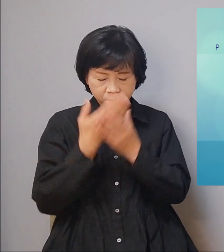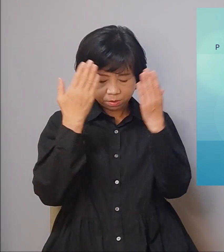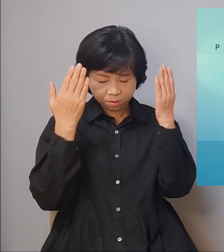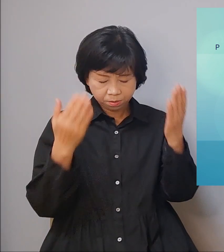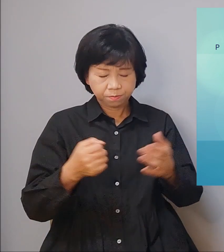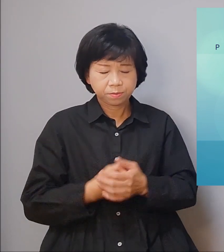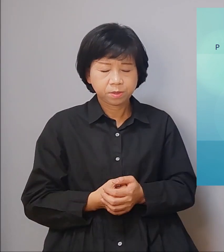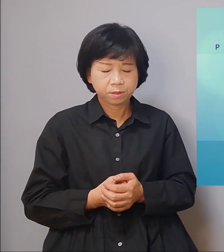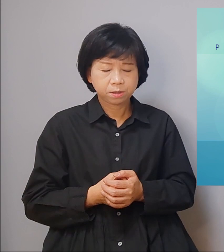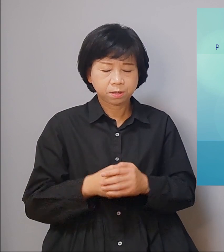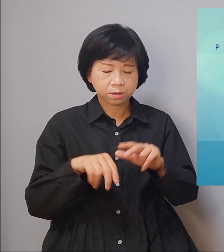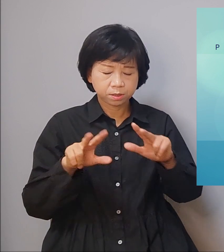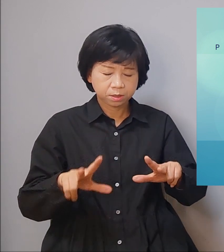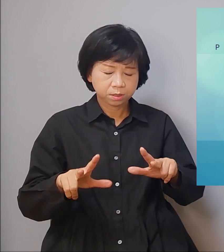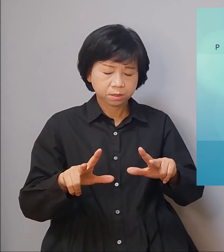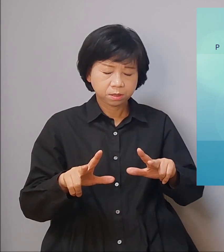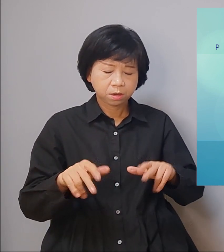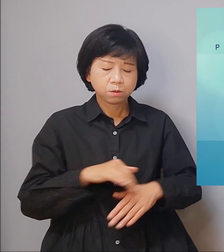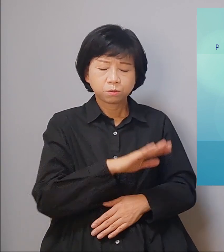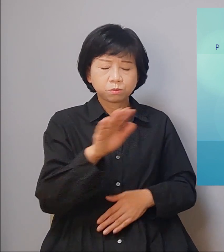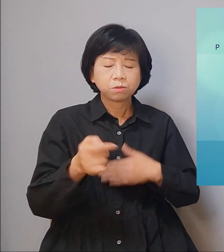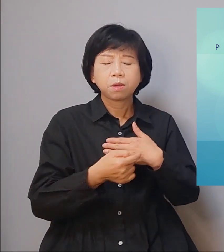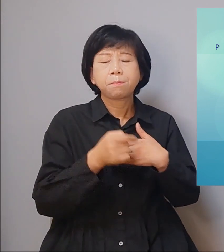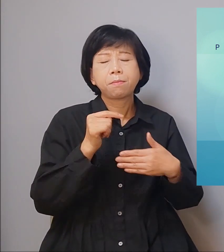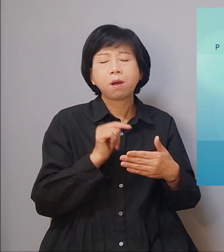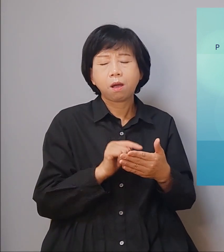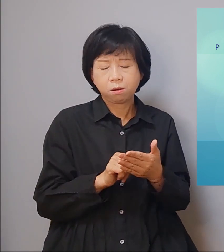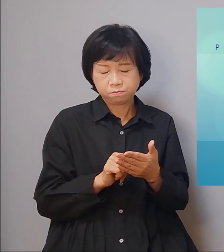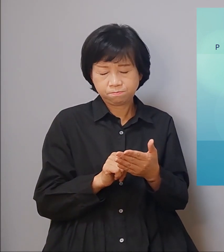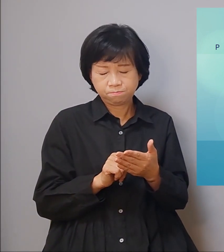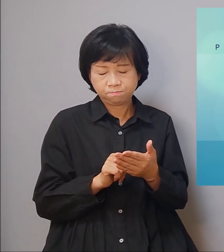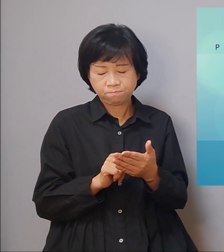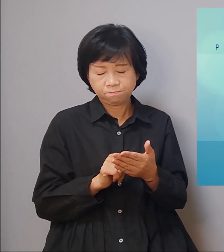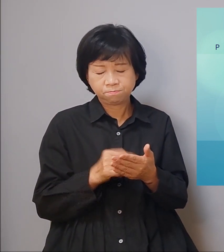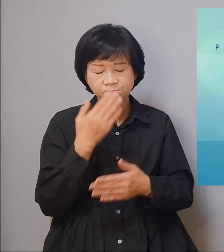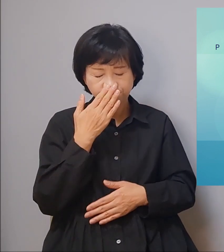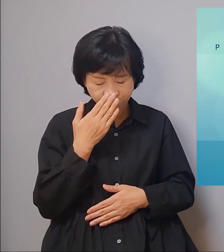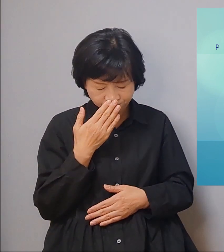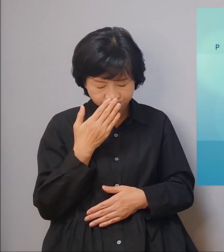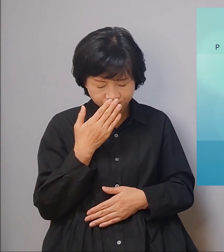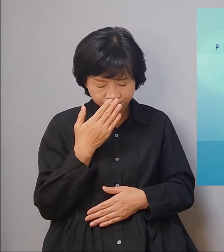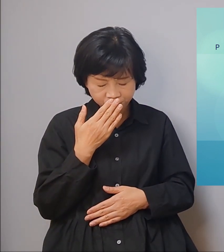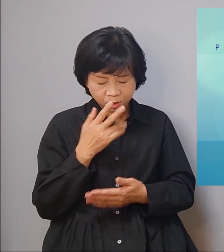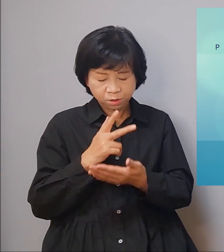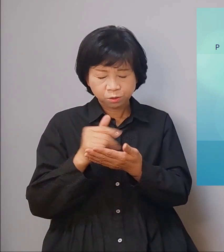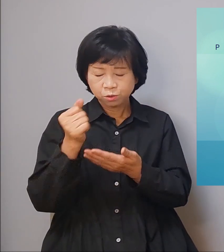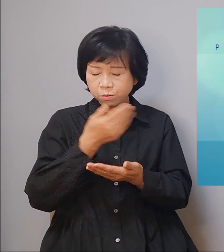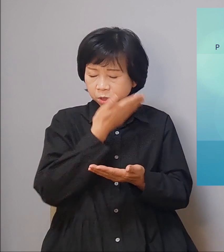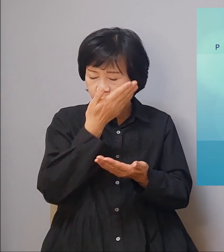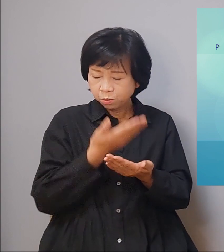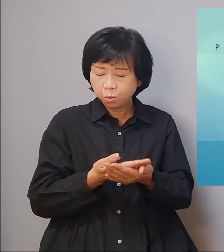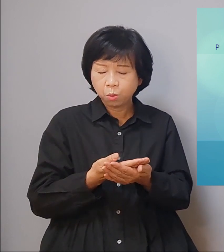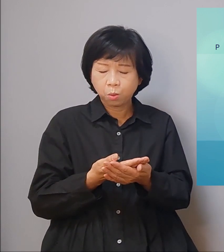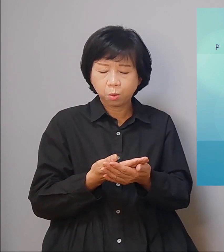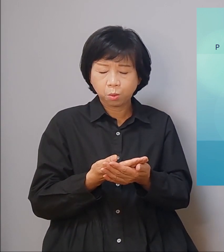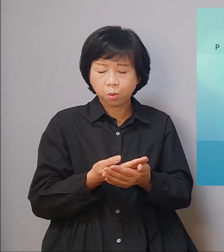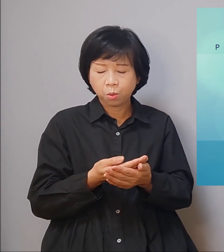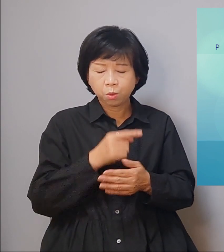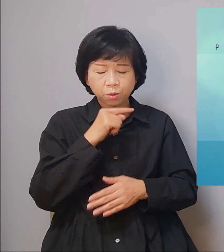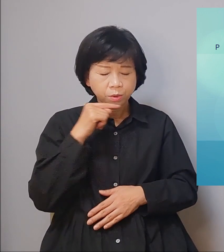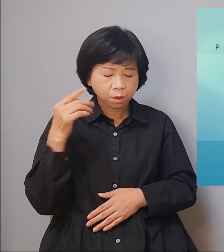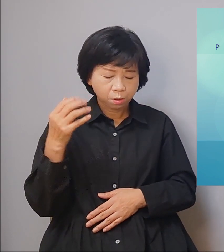이 시간 상한 심령, 깨어진 심령 되게 하시어 주님의 보혈로